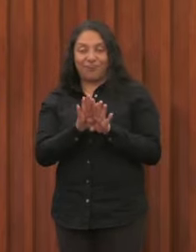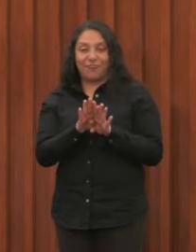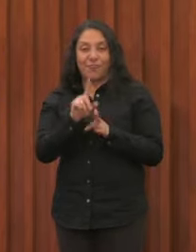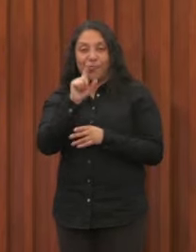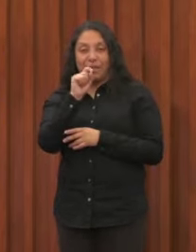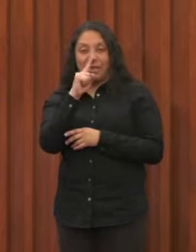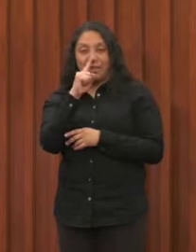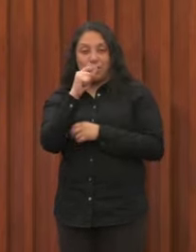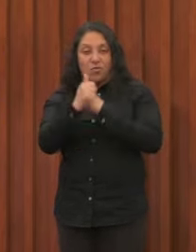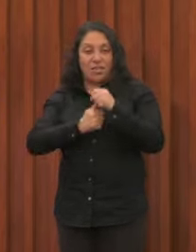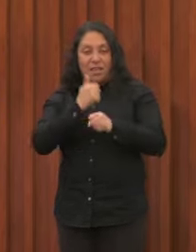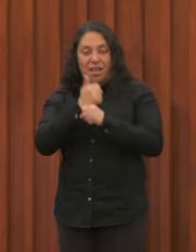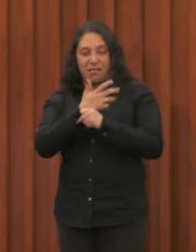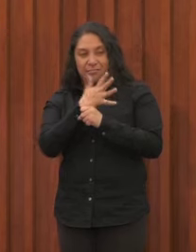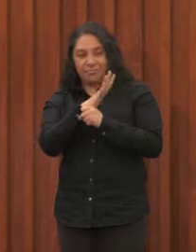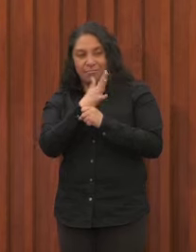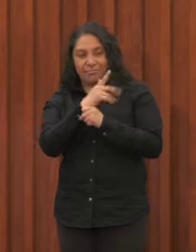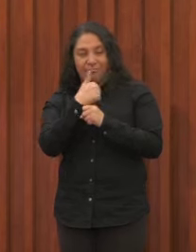21 años.